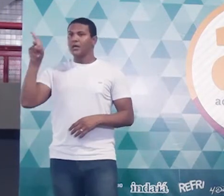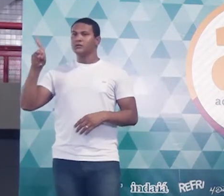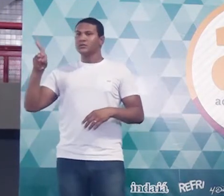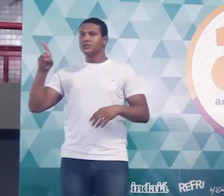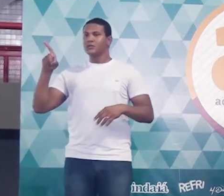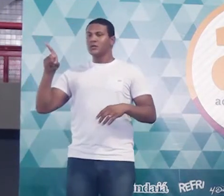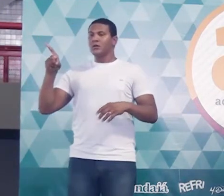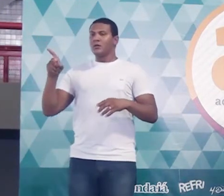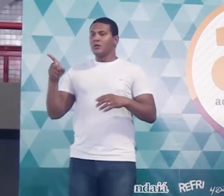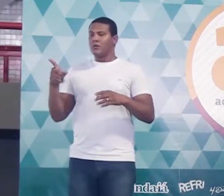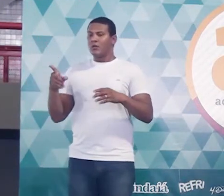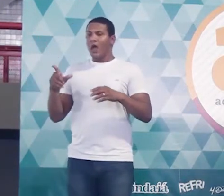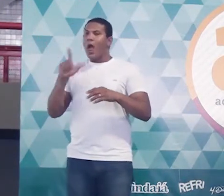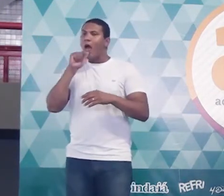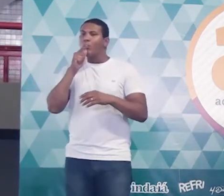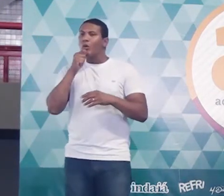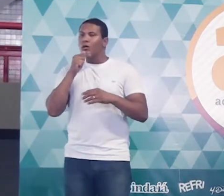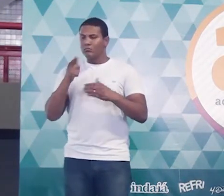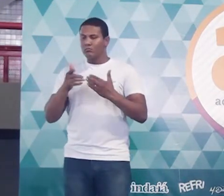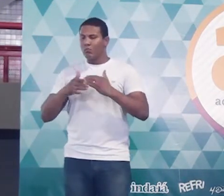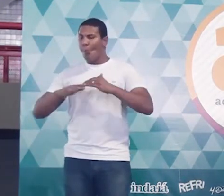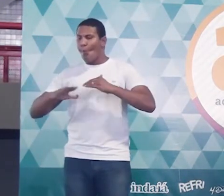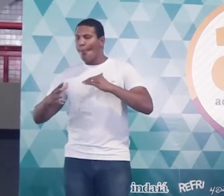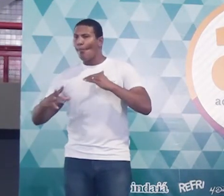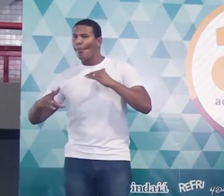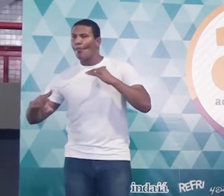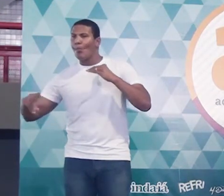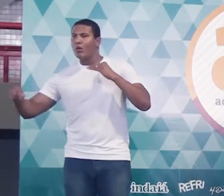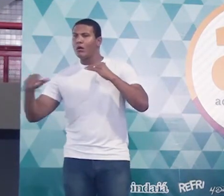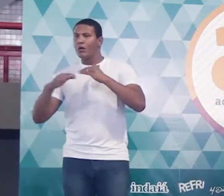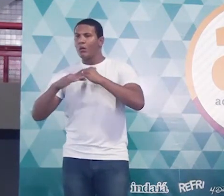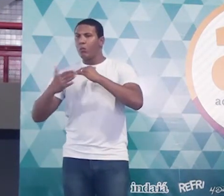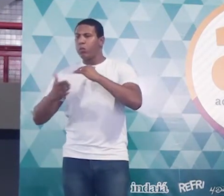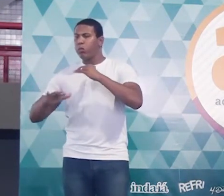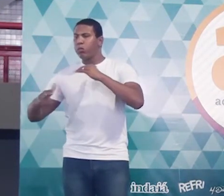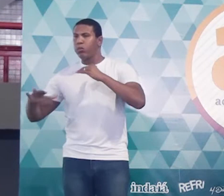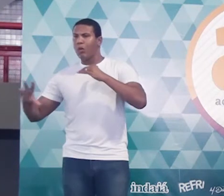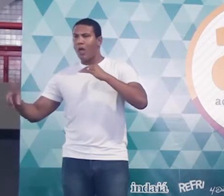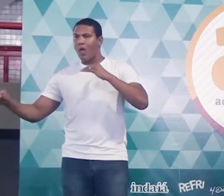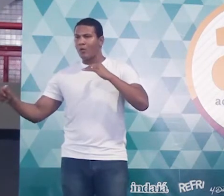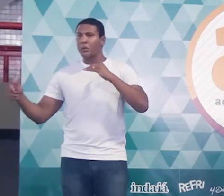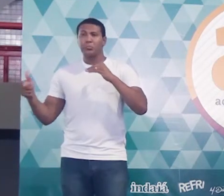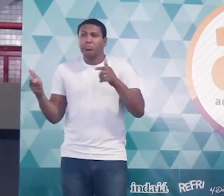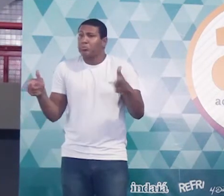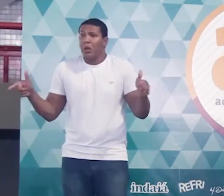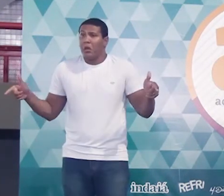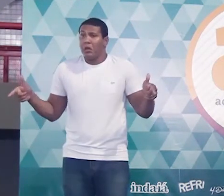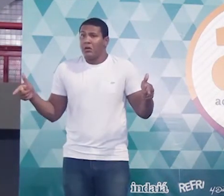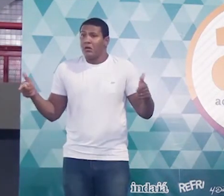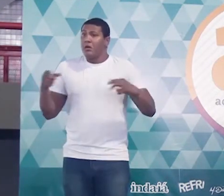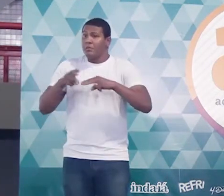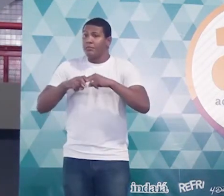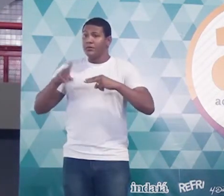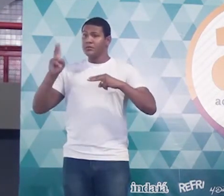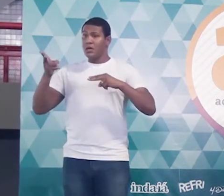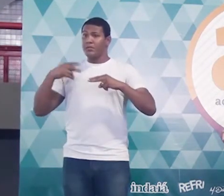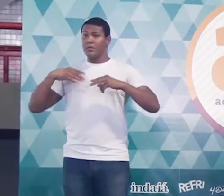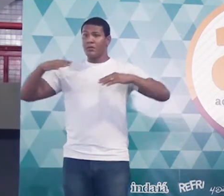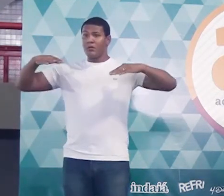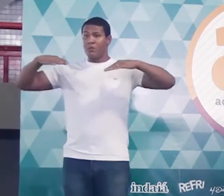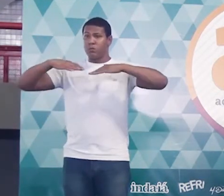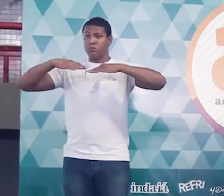é justamente asfalto, concreto. Então, quando não vão para as áreas de escoamento,